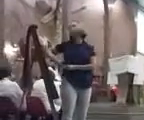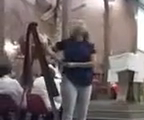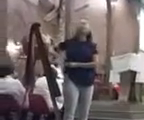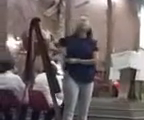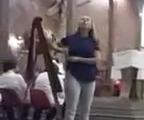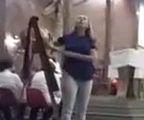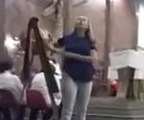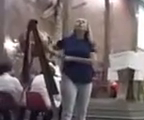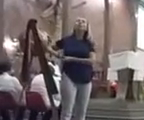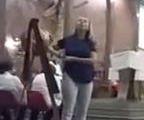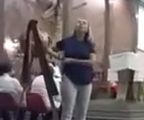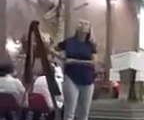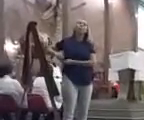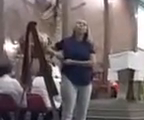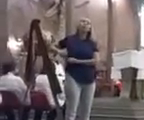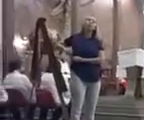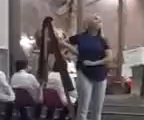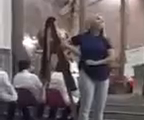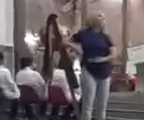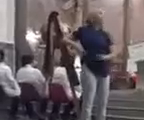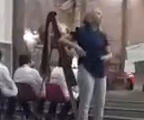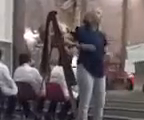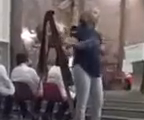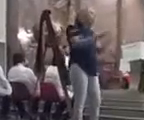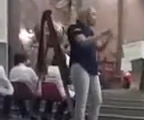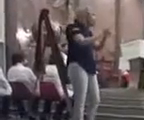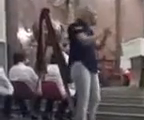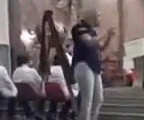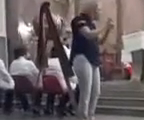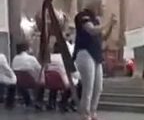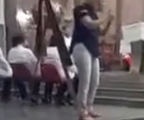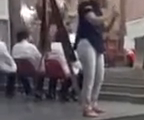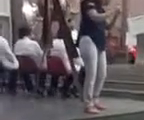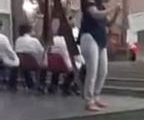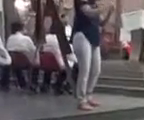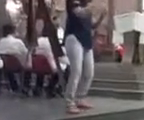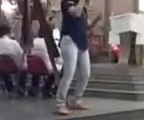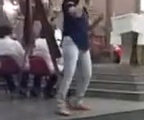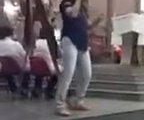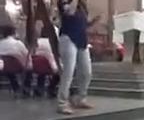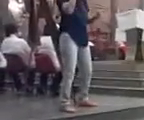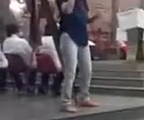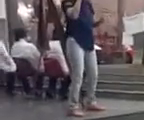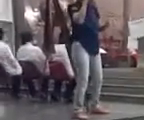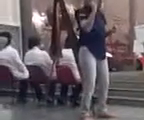Percebes e entende que os melhores